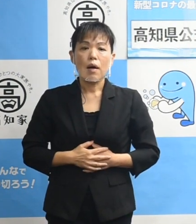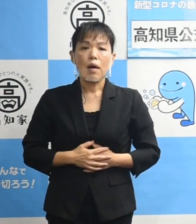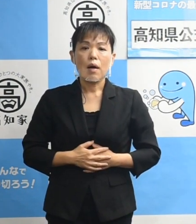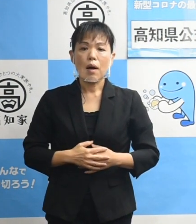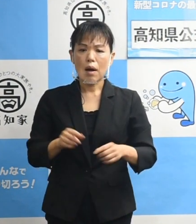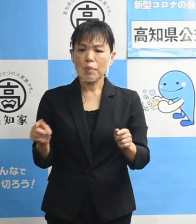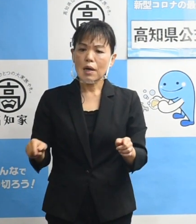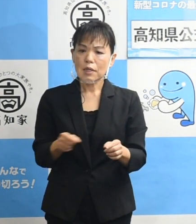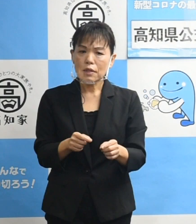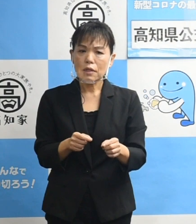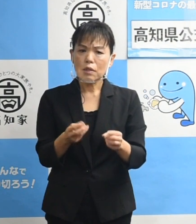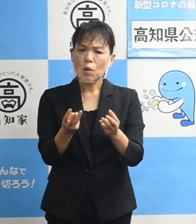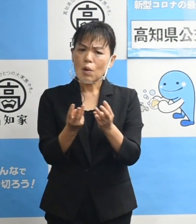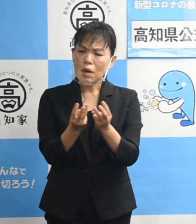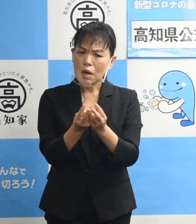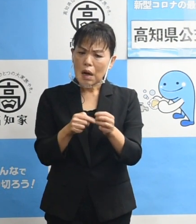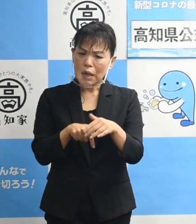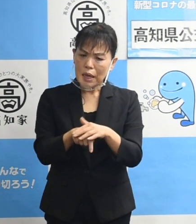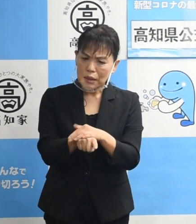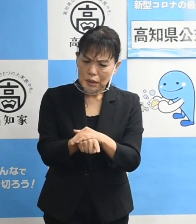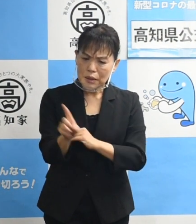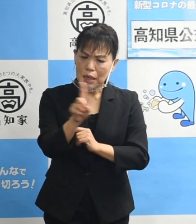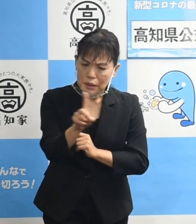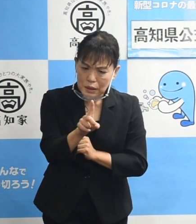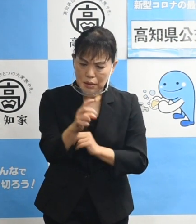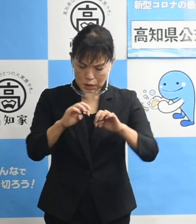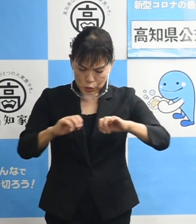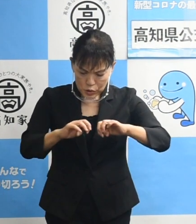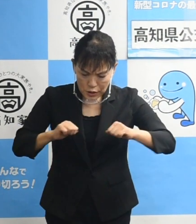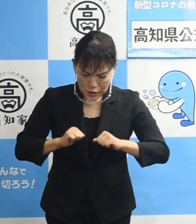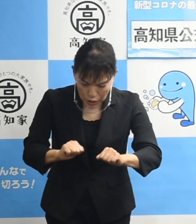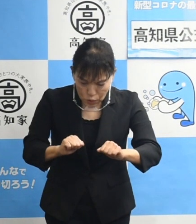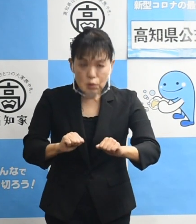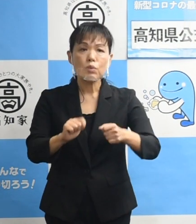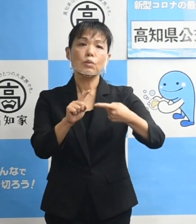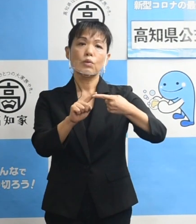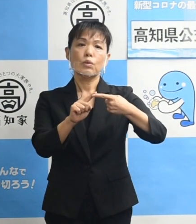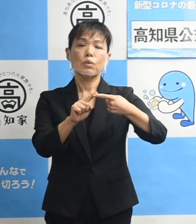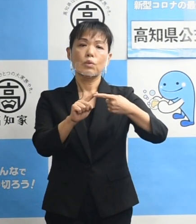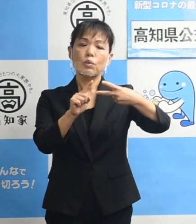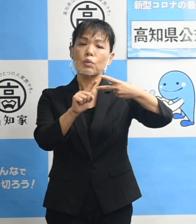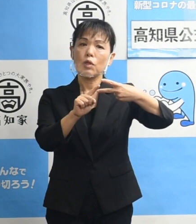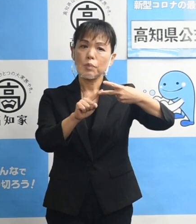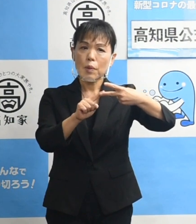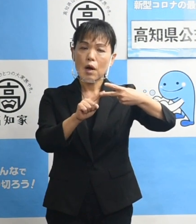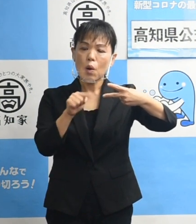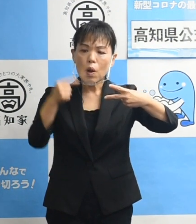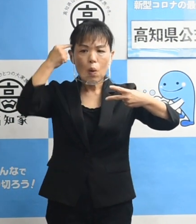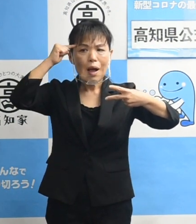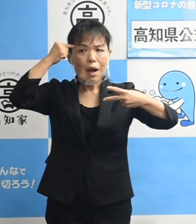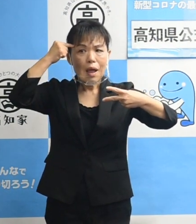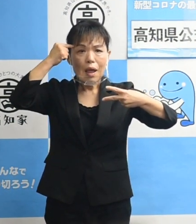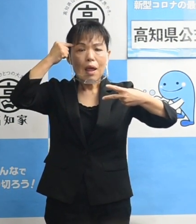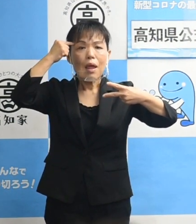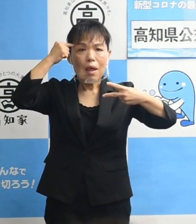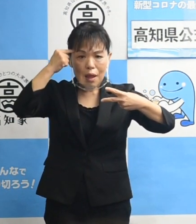感染拡大要因の詳細をしっかり分析をするということであります。2点目はこれを踏まえまして、